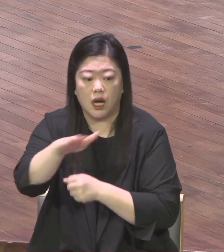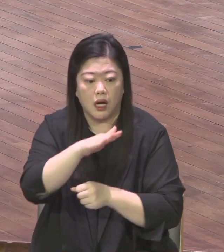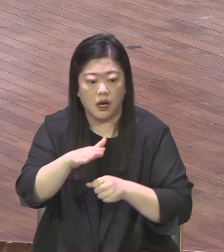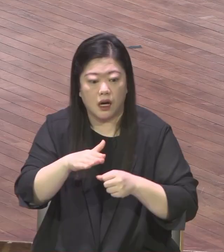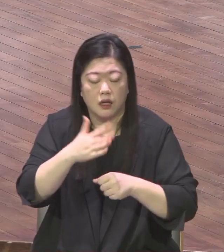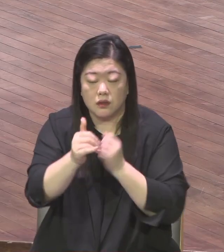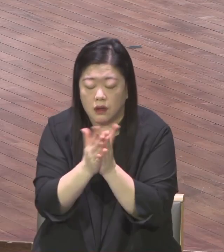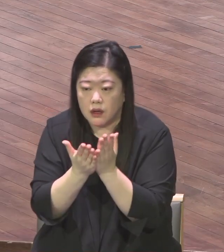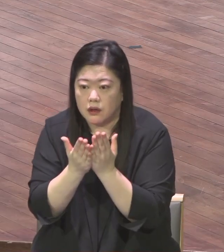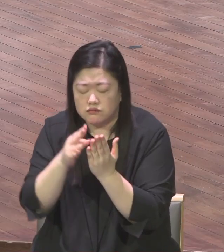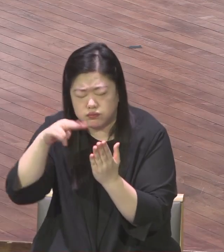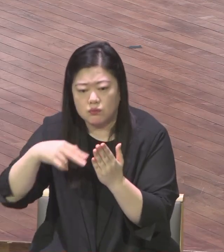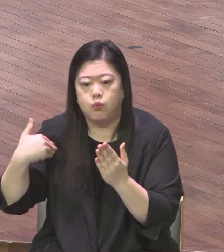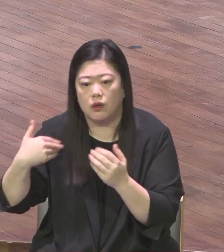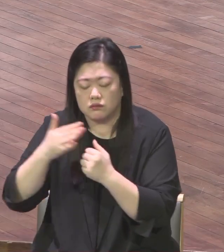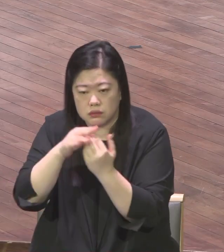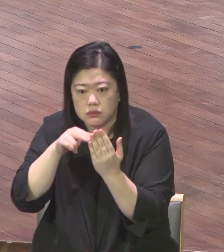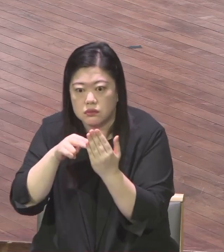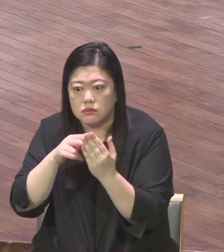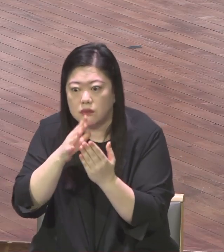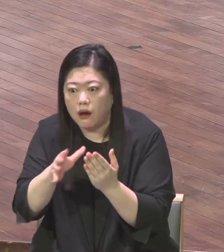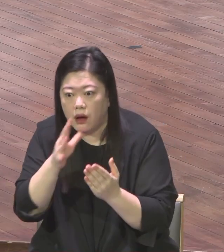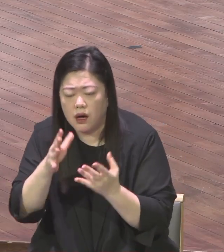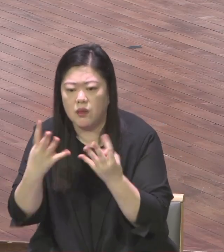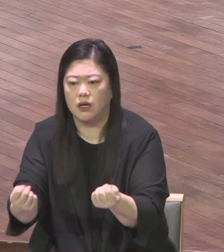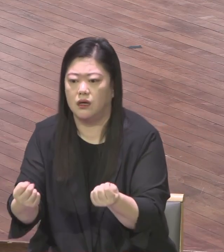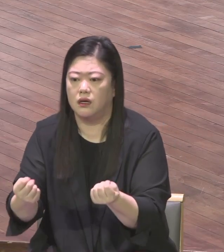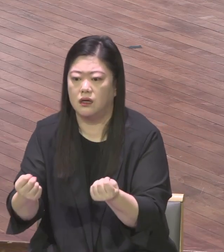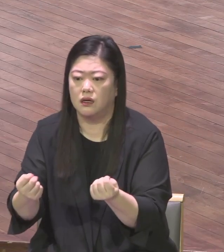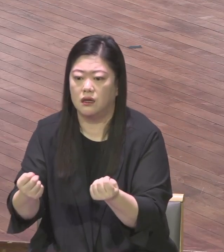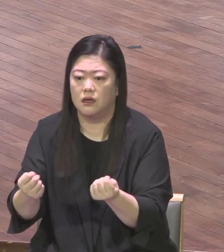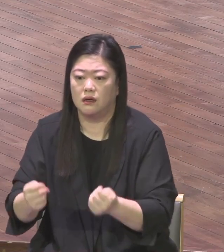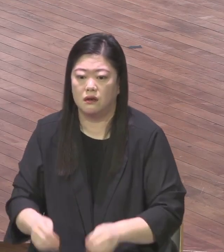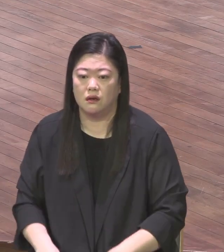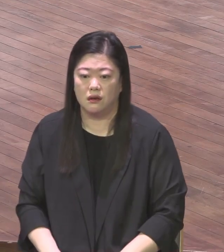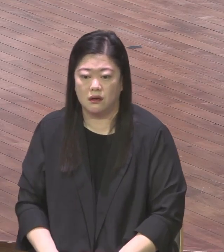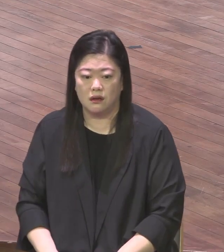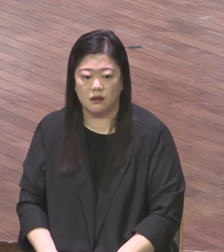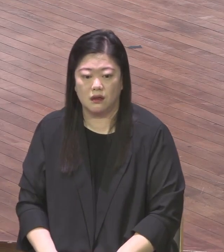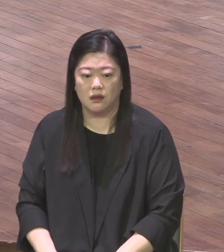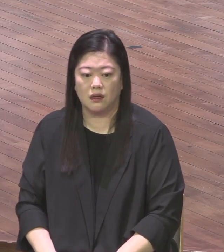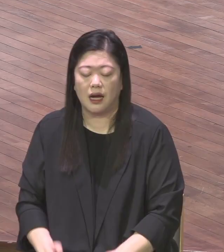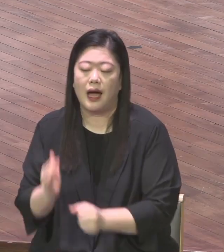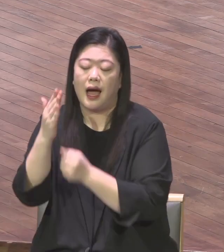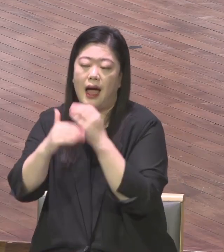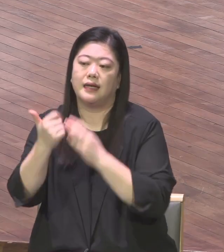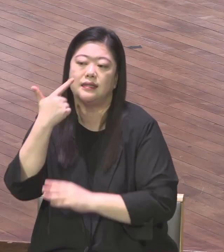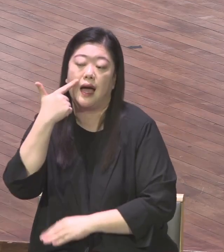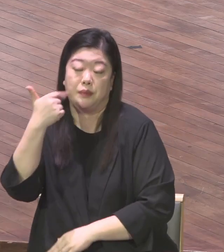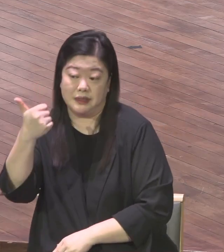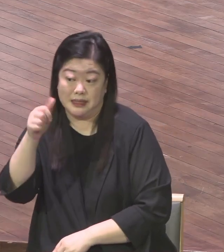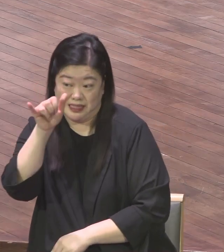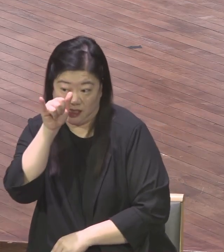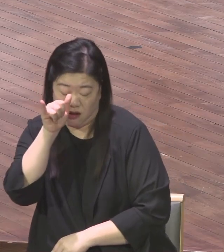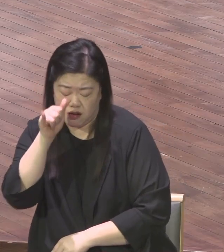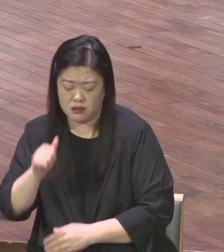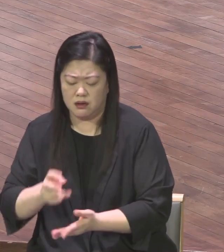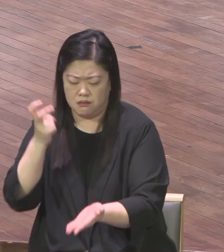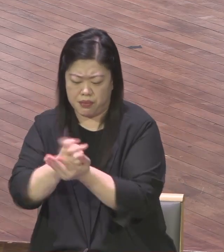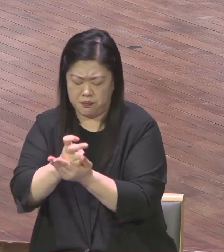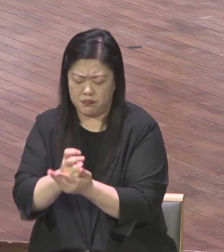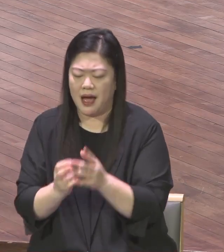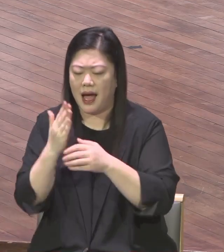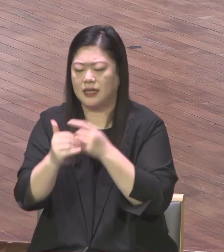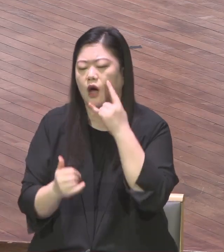창세기 1장 27절에 하나님이 남자와 여자를 창조하셨듯이 하나님도 아버지 하나님, 어머니 하나님 있다고